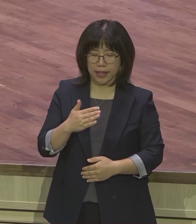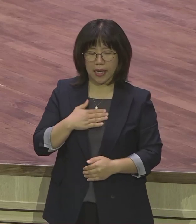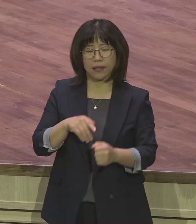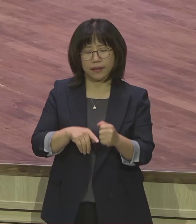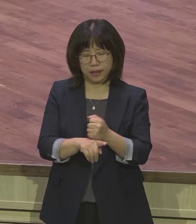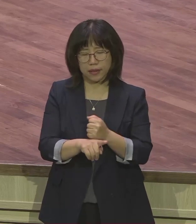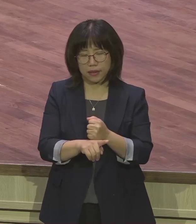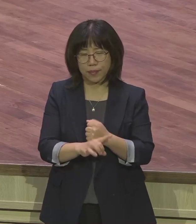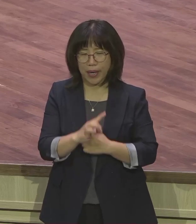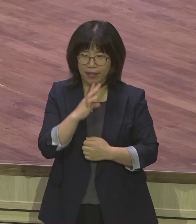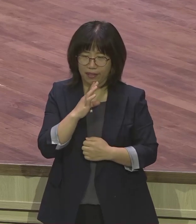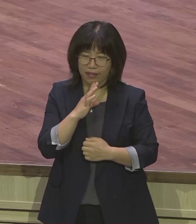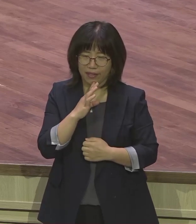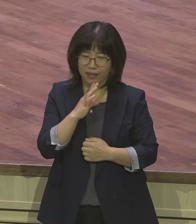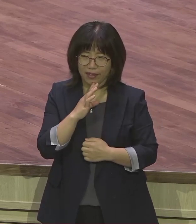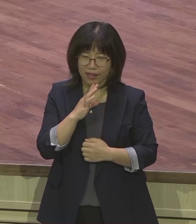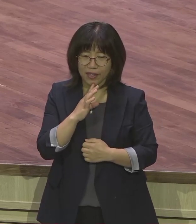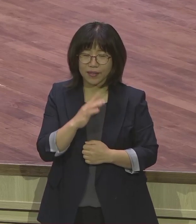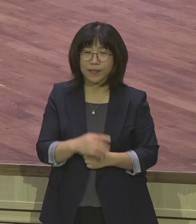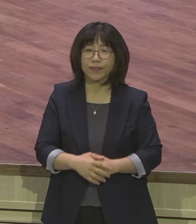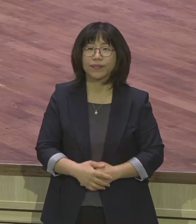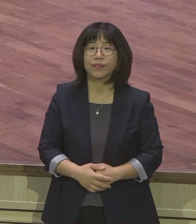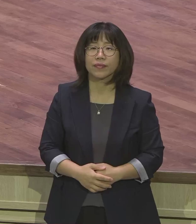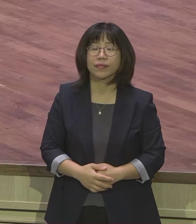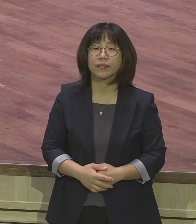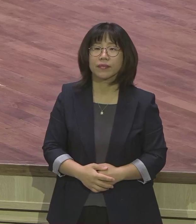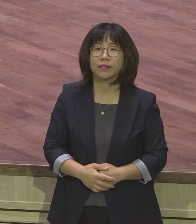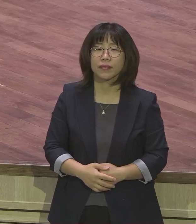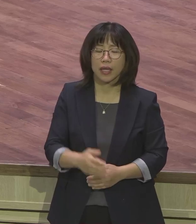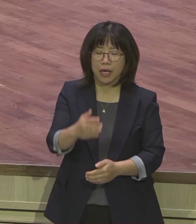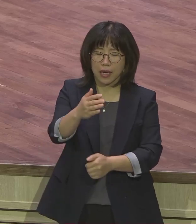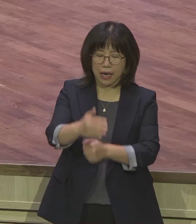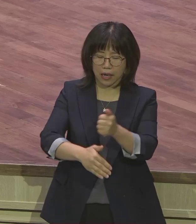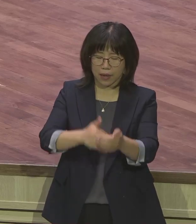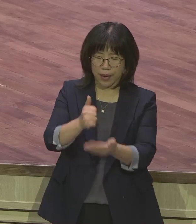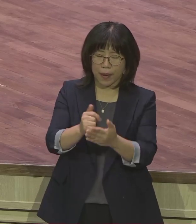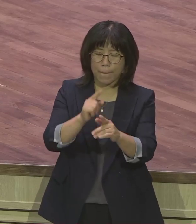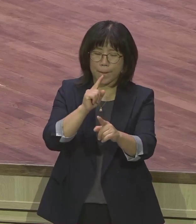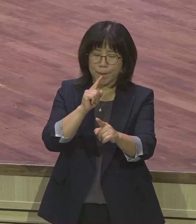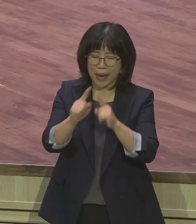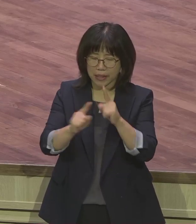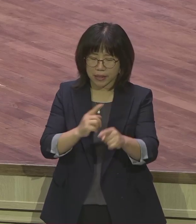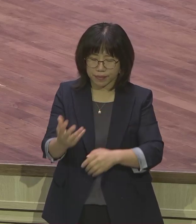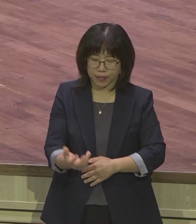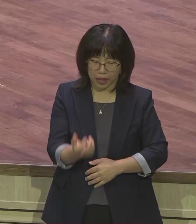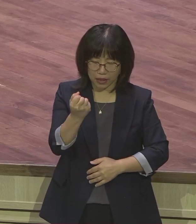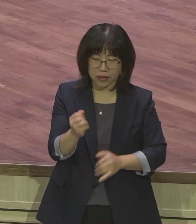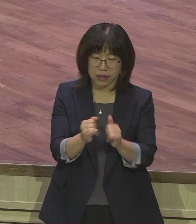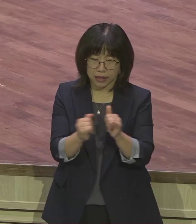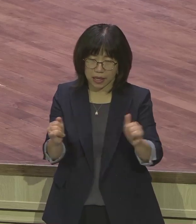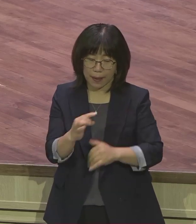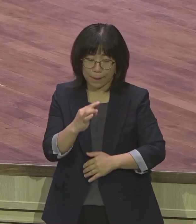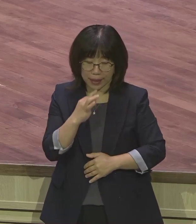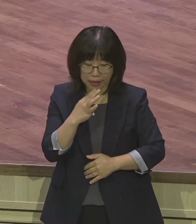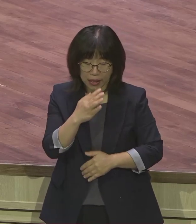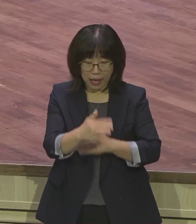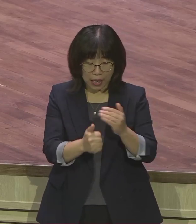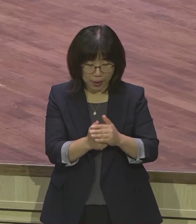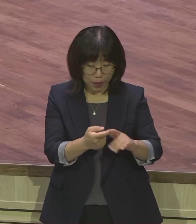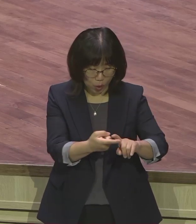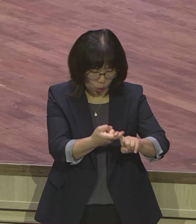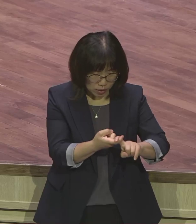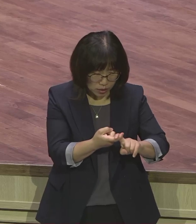완전히 서리라. 이게 무슨 말이에요? 하나님의 말씀 가진 자에게만 관심이 있어요.